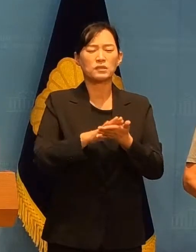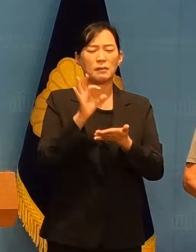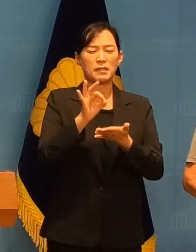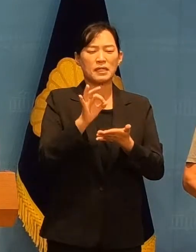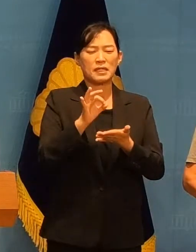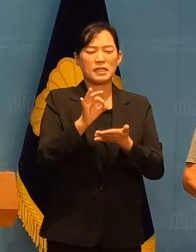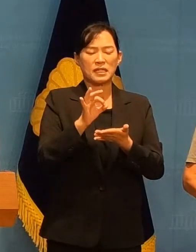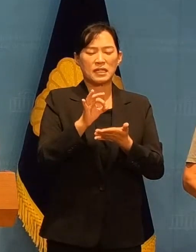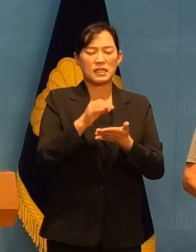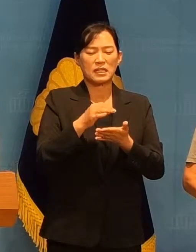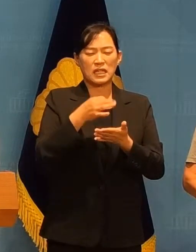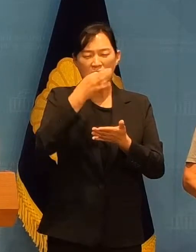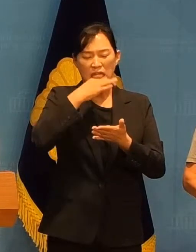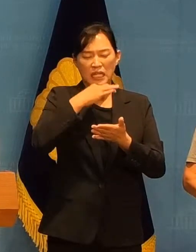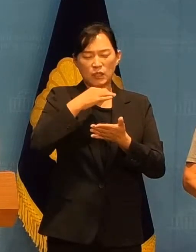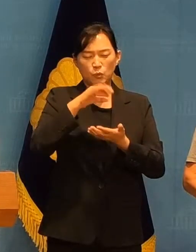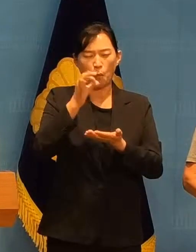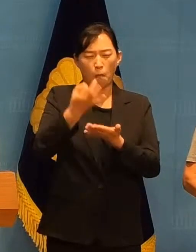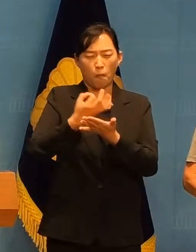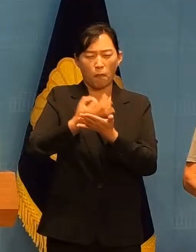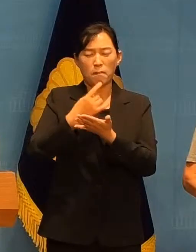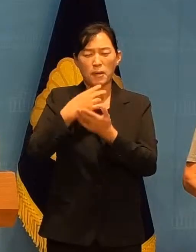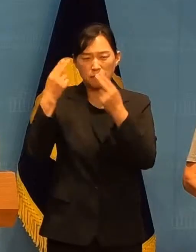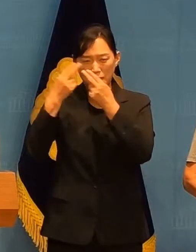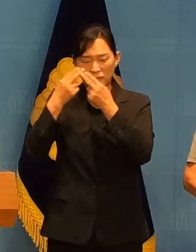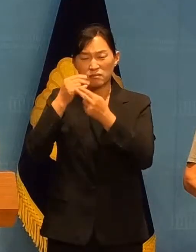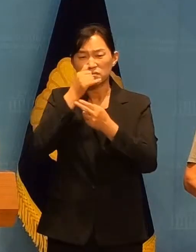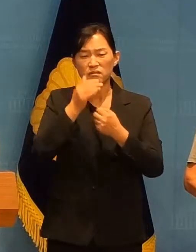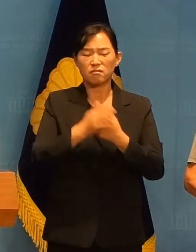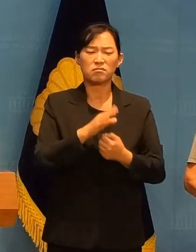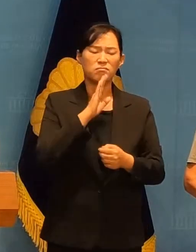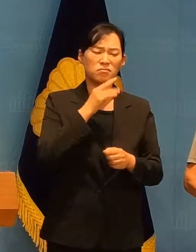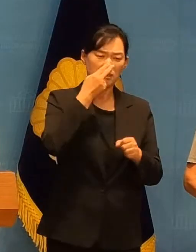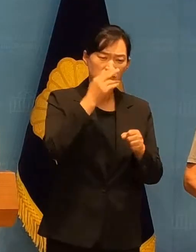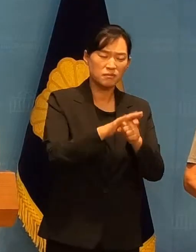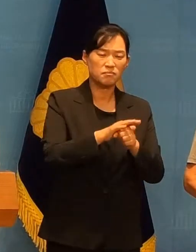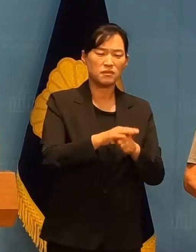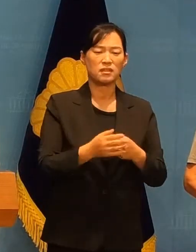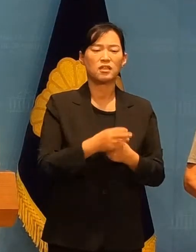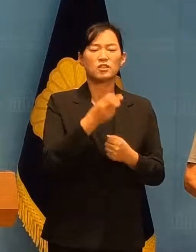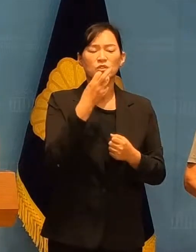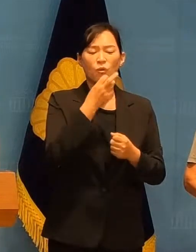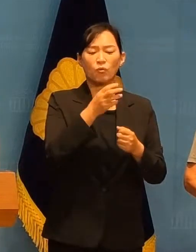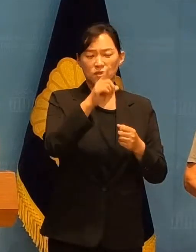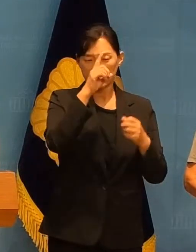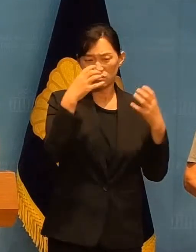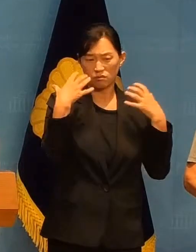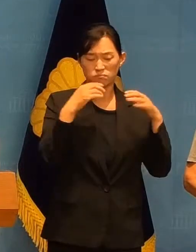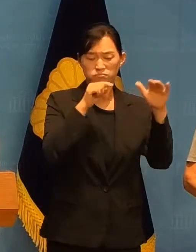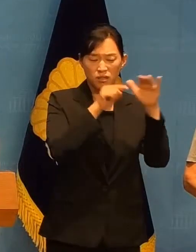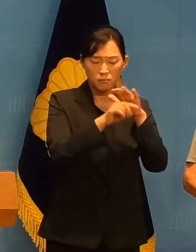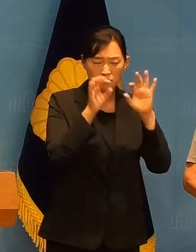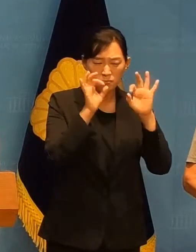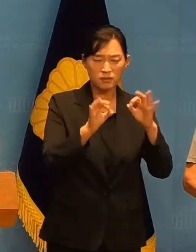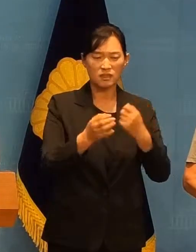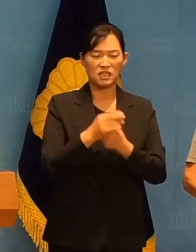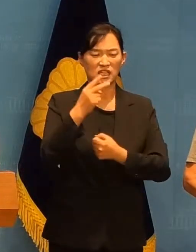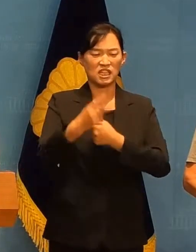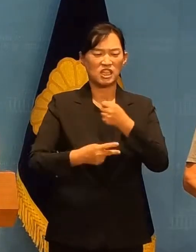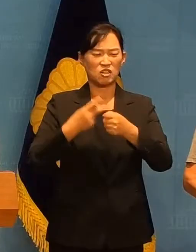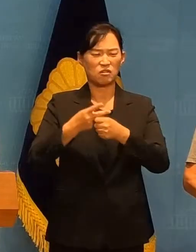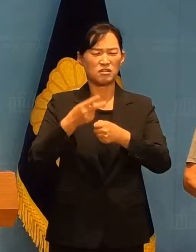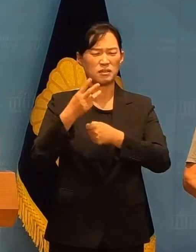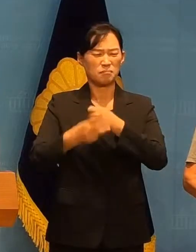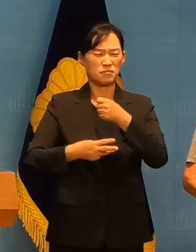데만 혈안이 되어 있습니다. 너무 억울해 행정관청인 서울시청을 찾아갔더니 2년, 3년